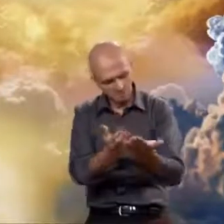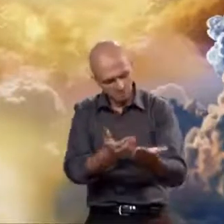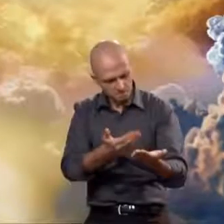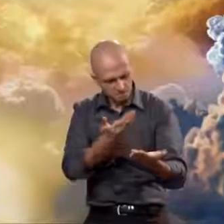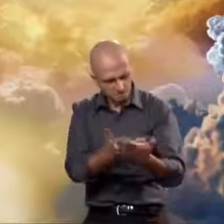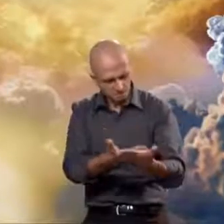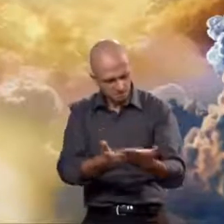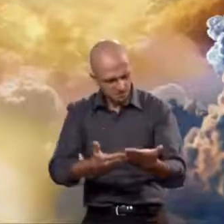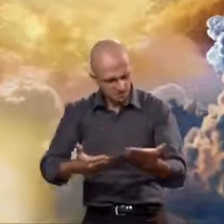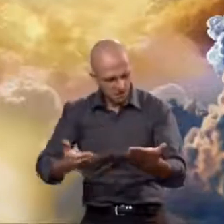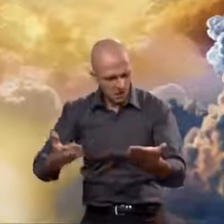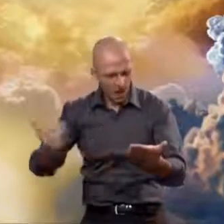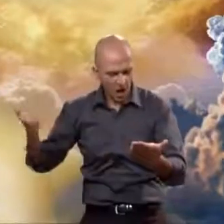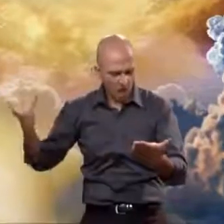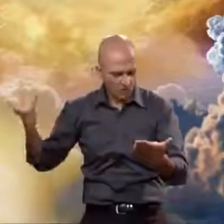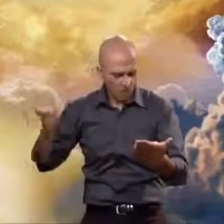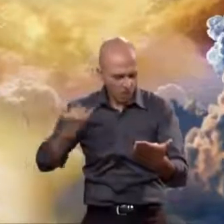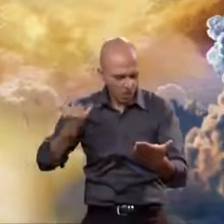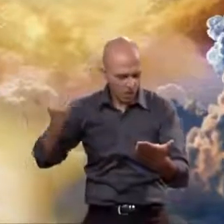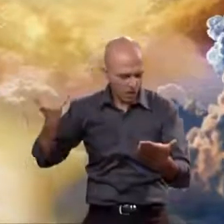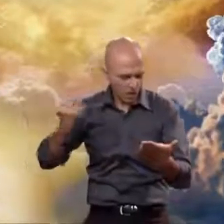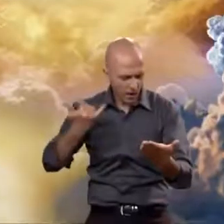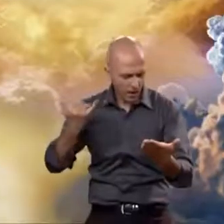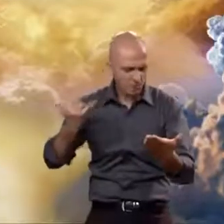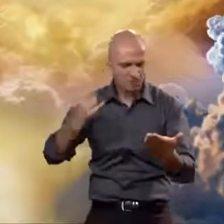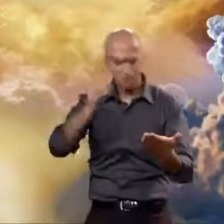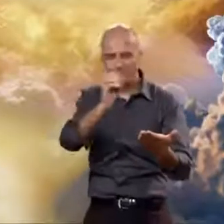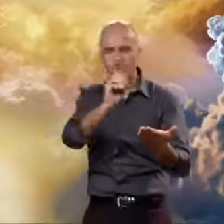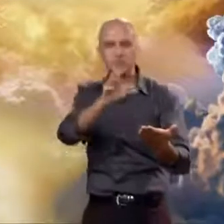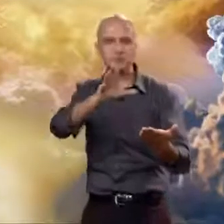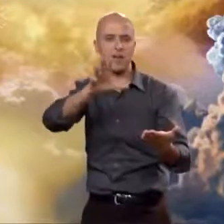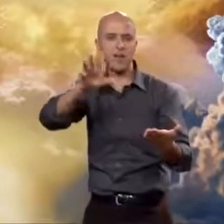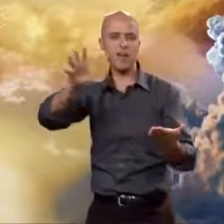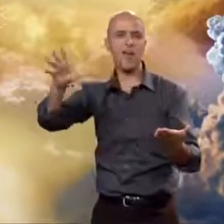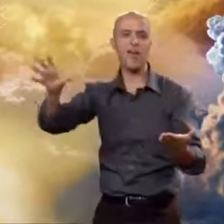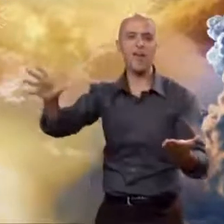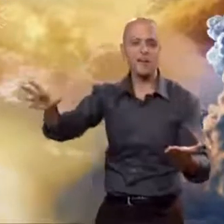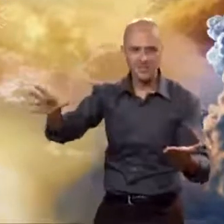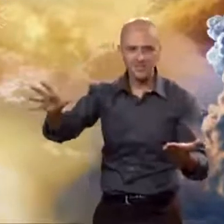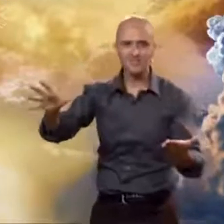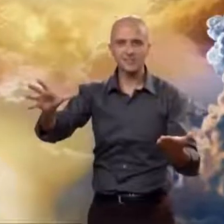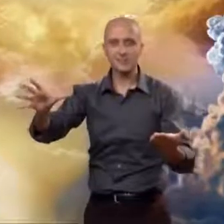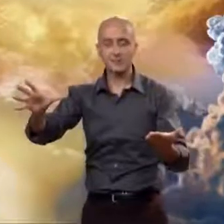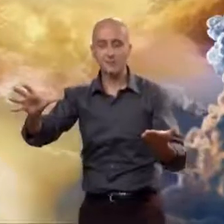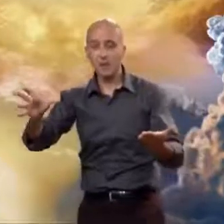folhas estão sempre verdes. Não ficará ansiosa no ano da seca, nem deixará de dar o fruto.